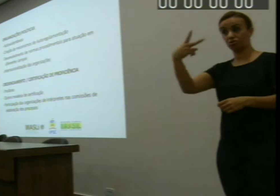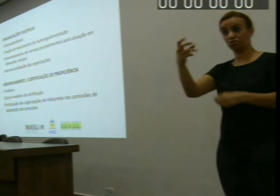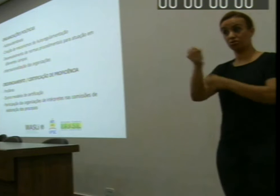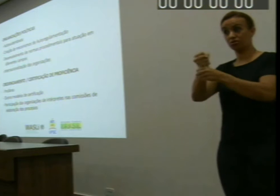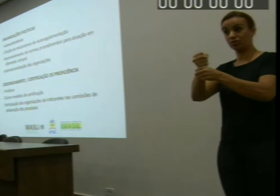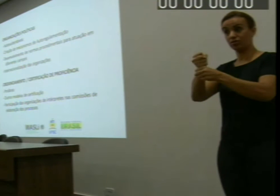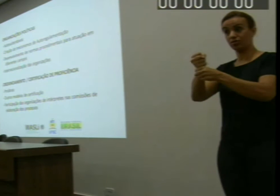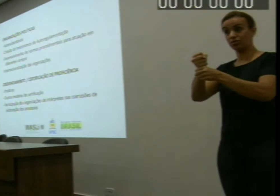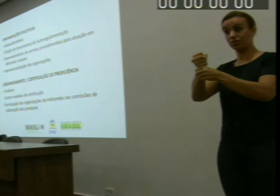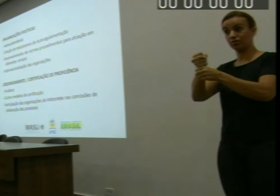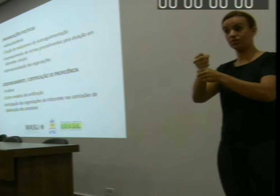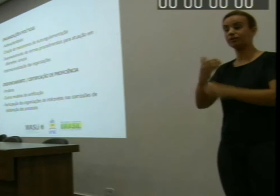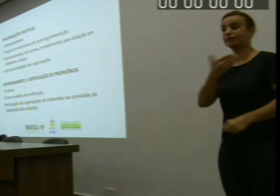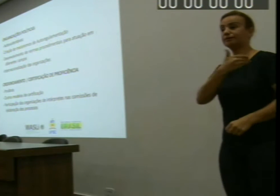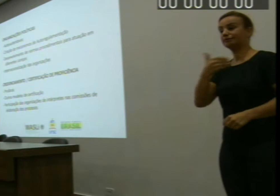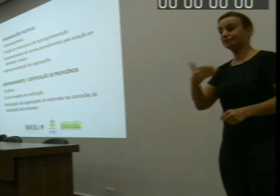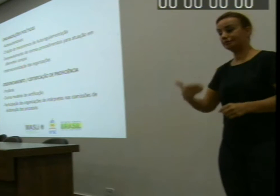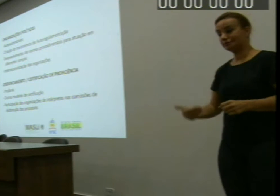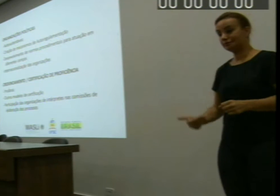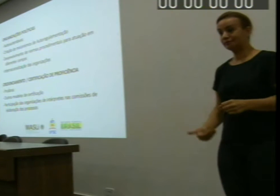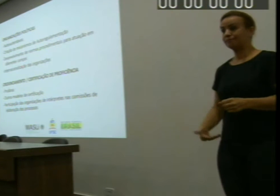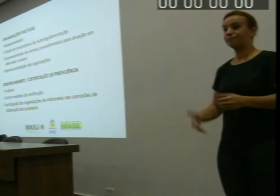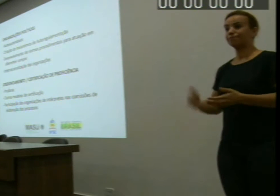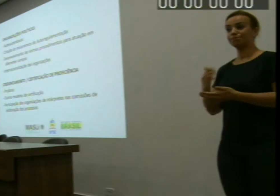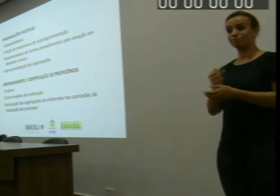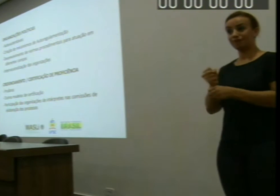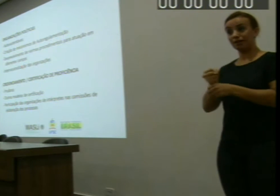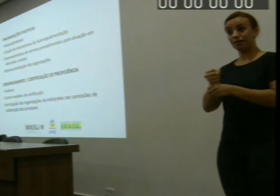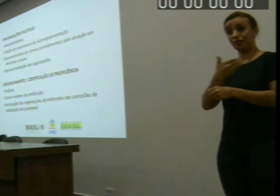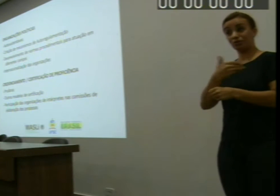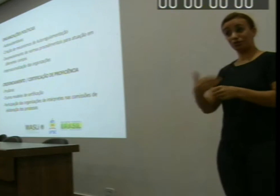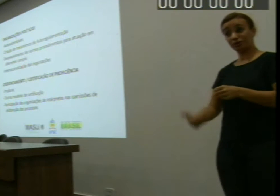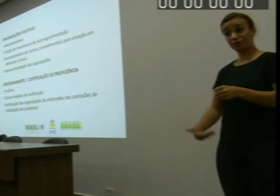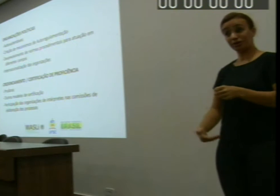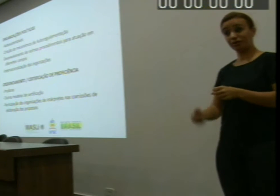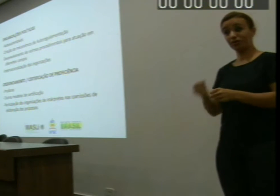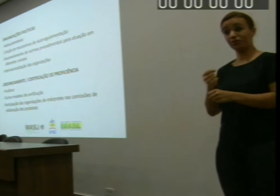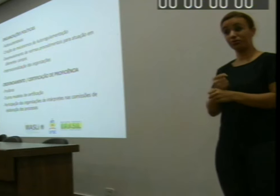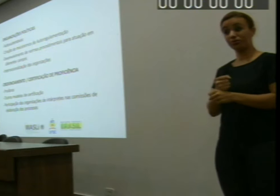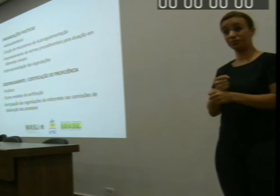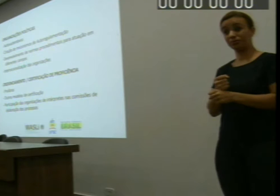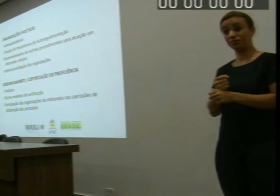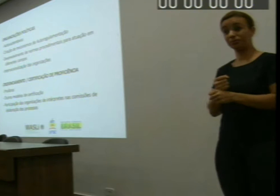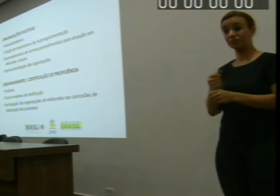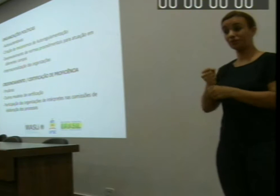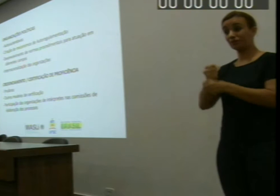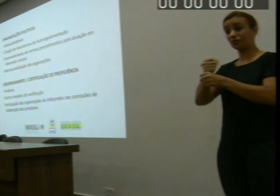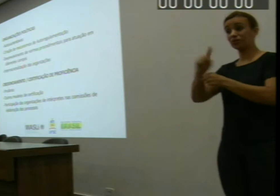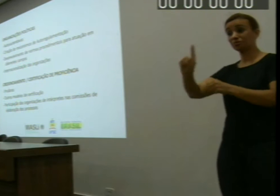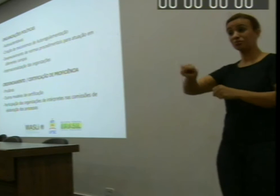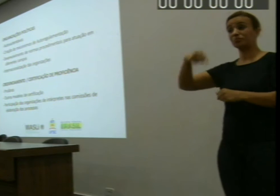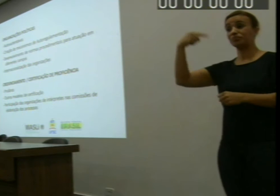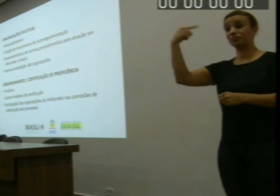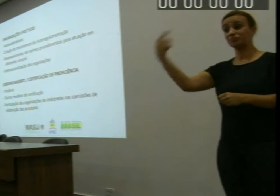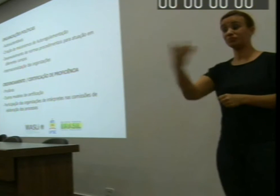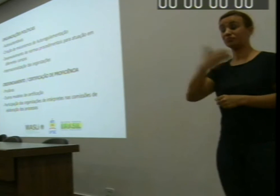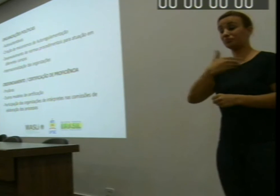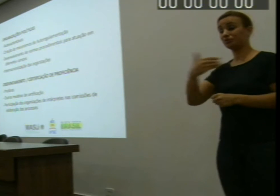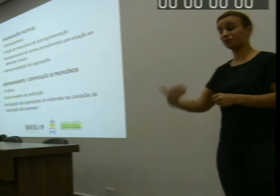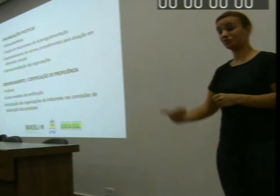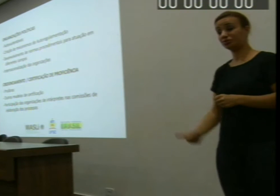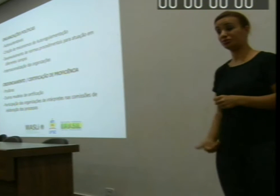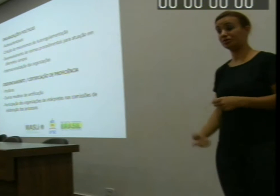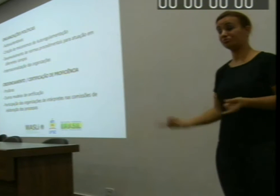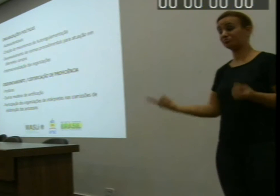foram anos políticos e por conta de ser ano político ele só foi ocorrer no ano seguinte e a gente acabou tendo dois